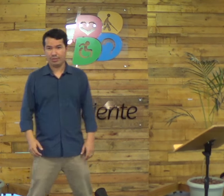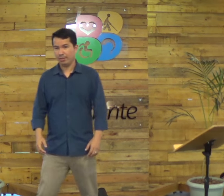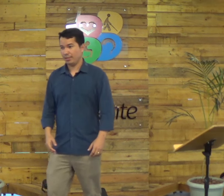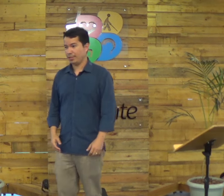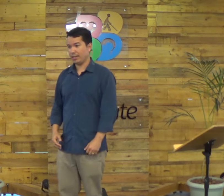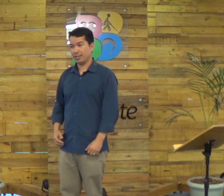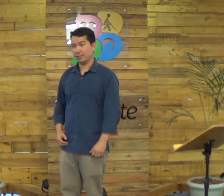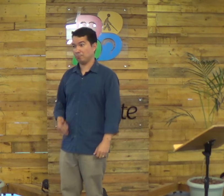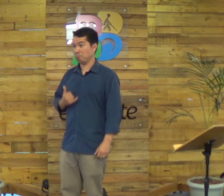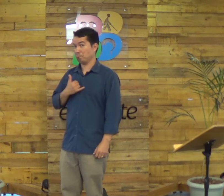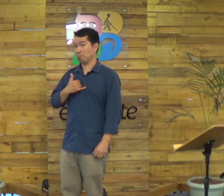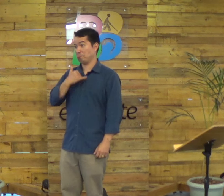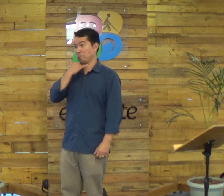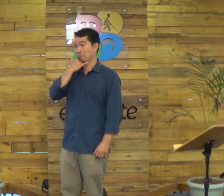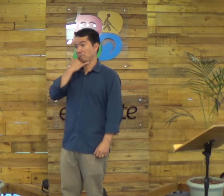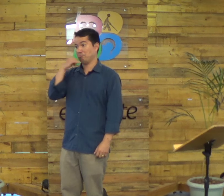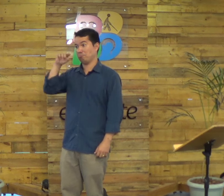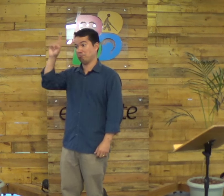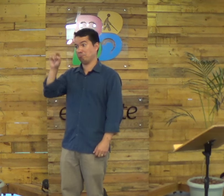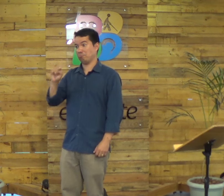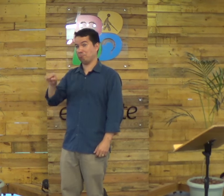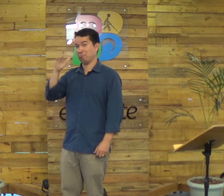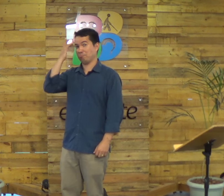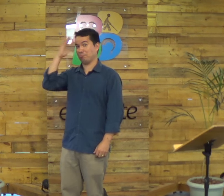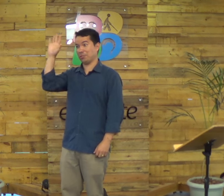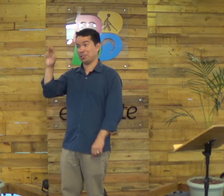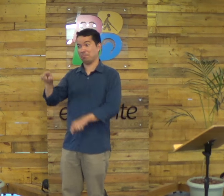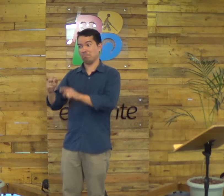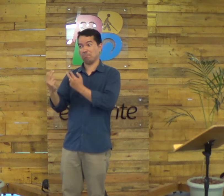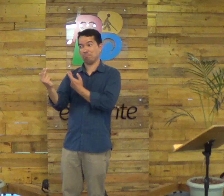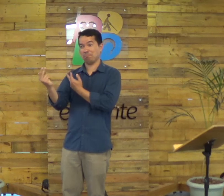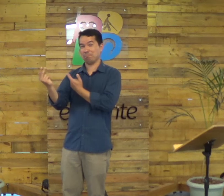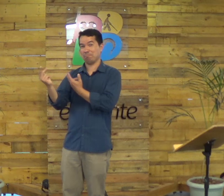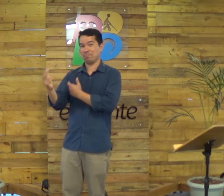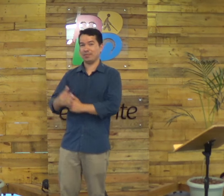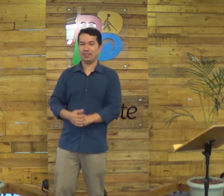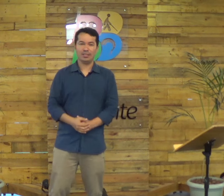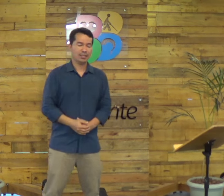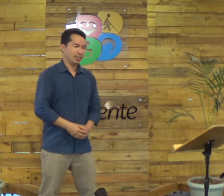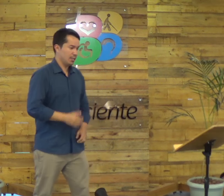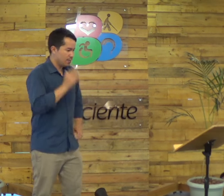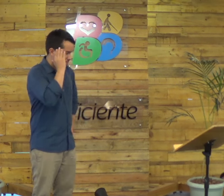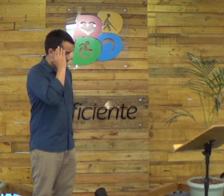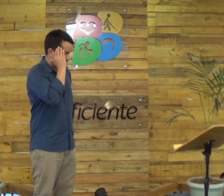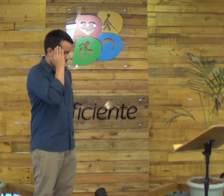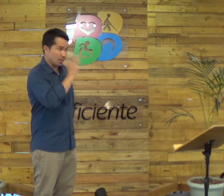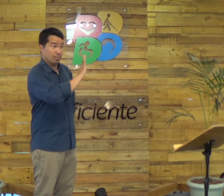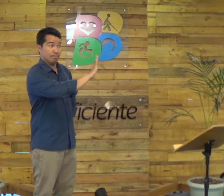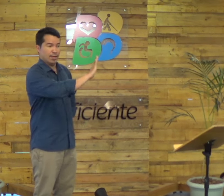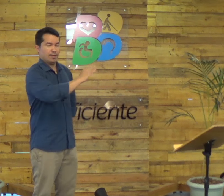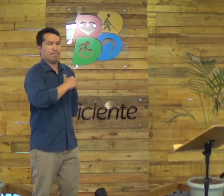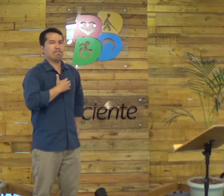opção de salário? ah, eu não sei, eu não sei o que dá pra fazer, eu estou com a mesma dúvida, é,